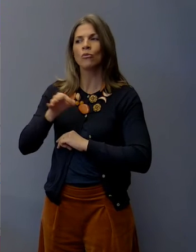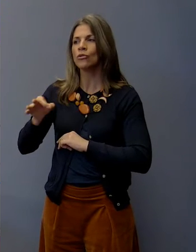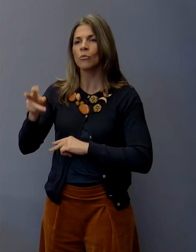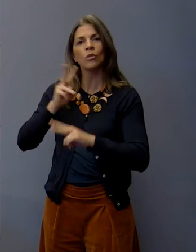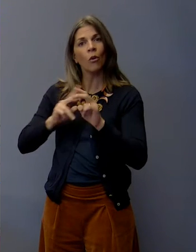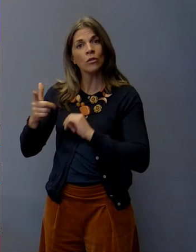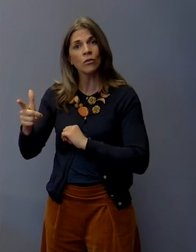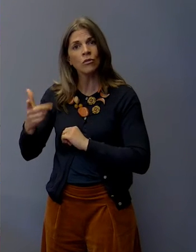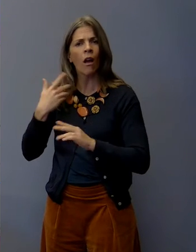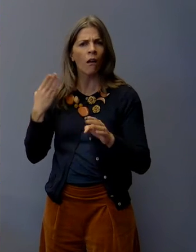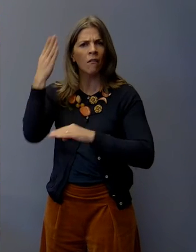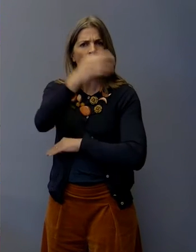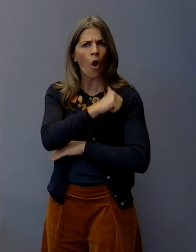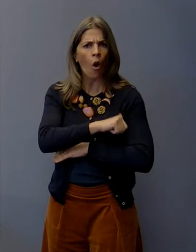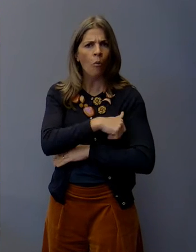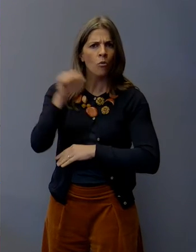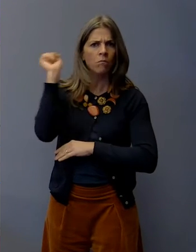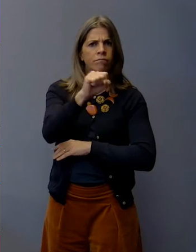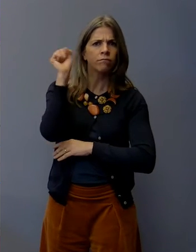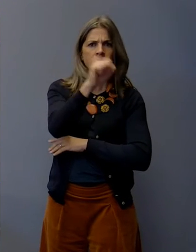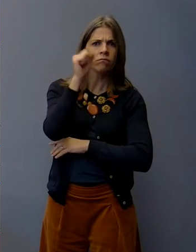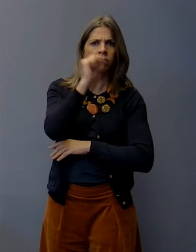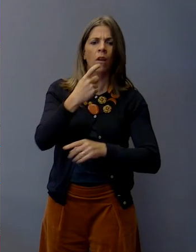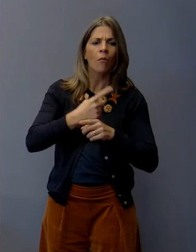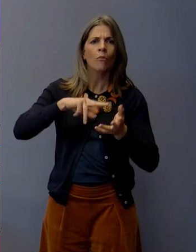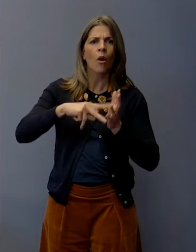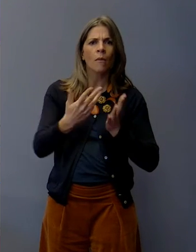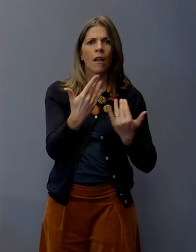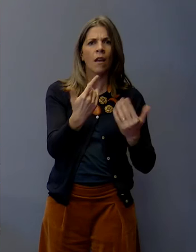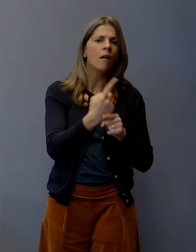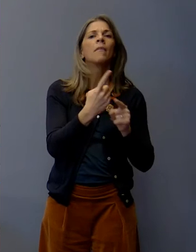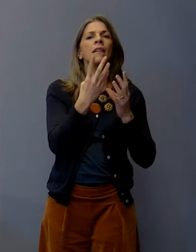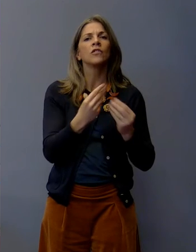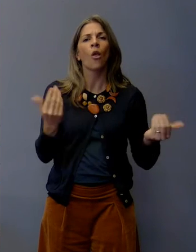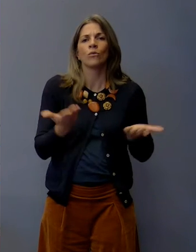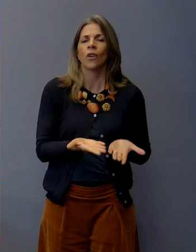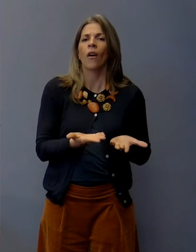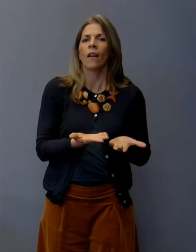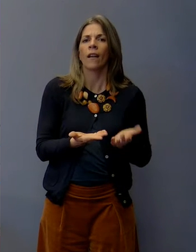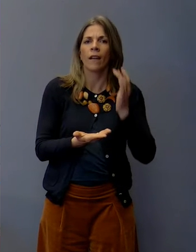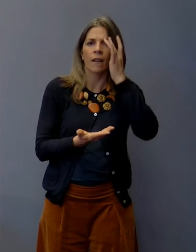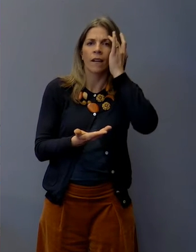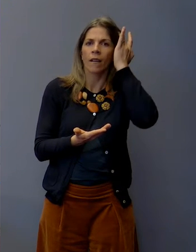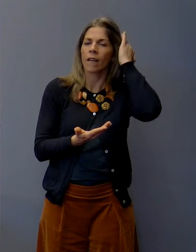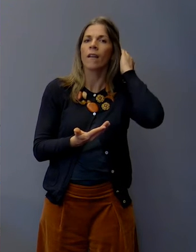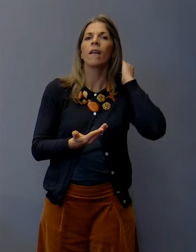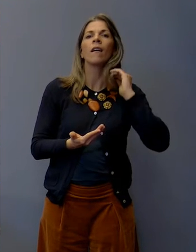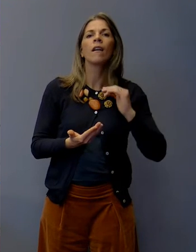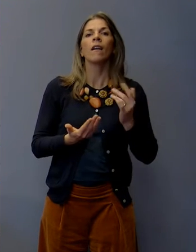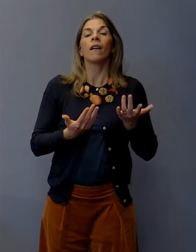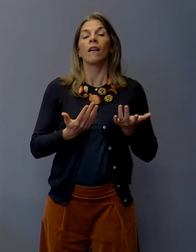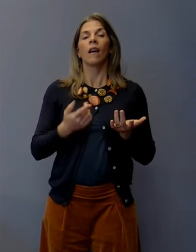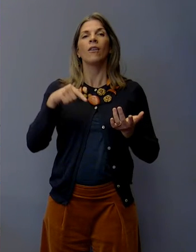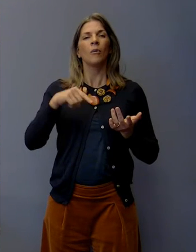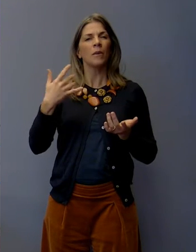quello che è stato messo incontra la il depauperamento di questo patrimonio